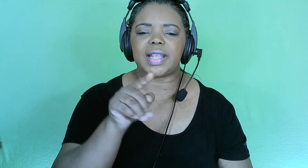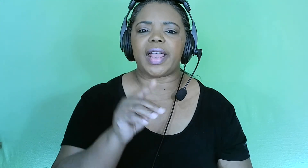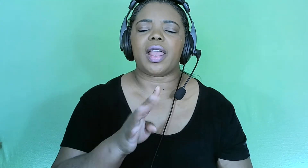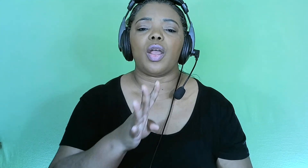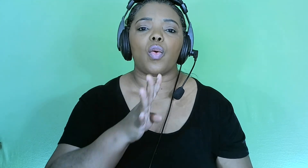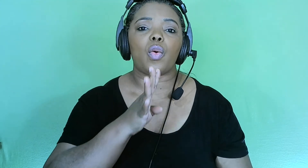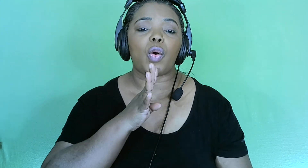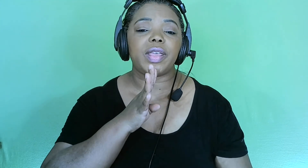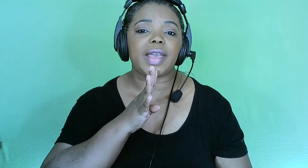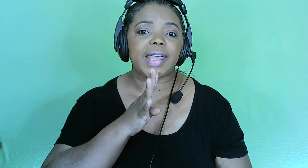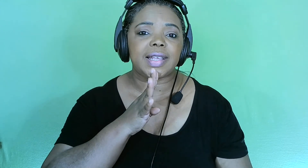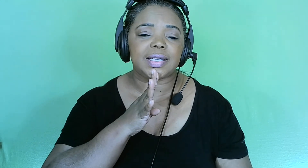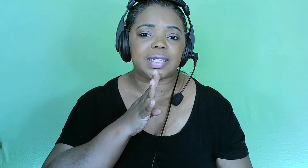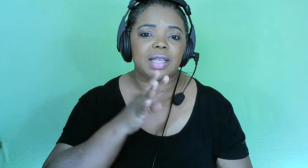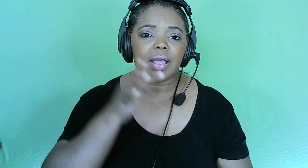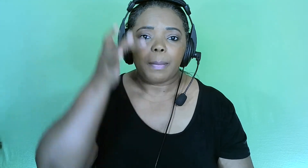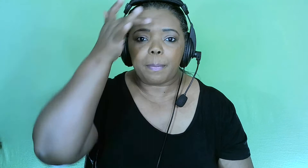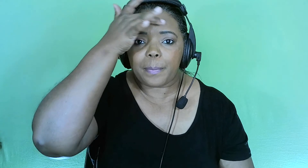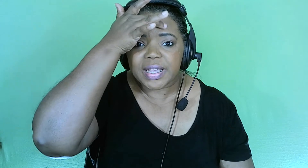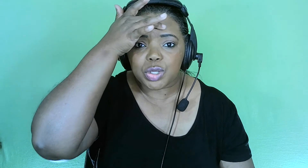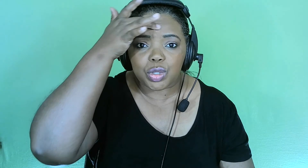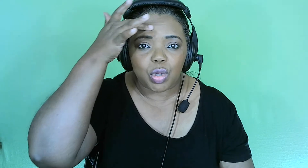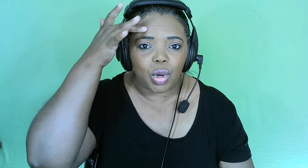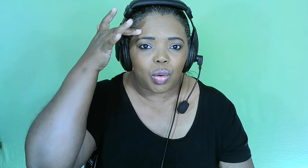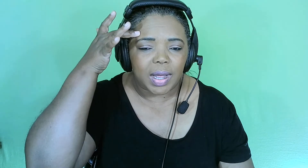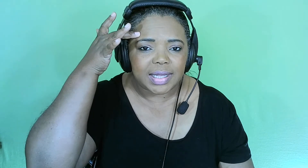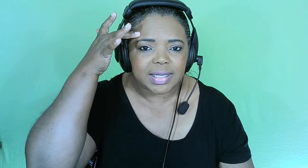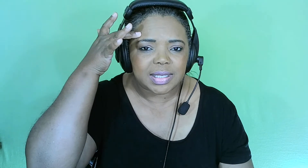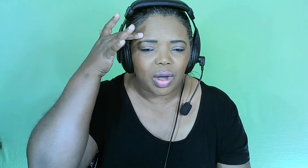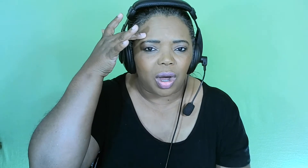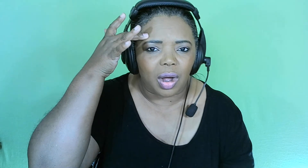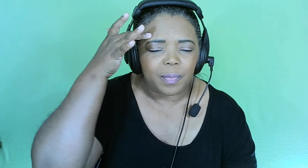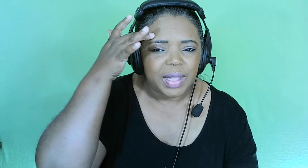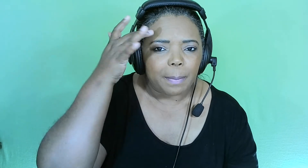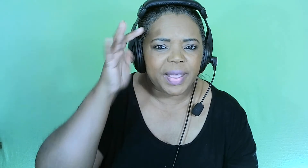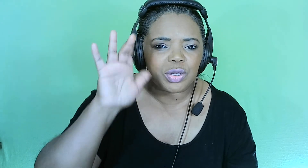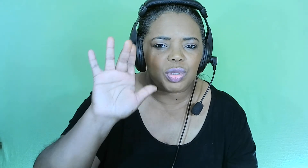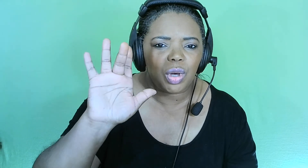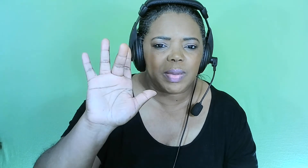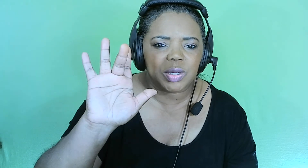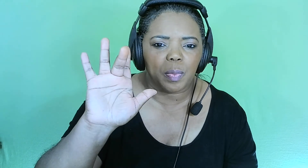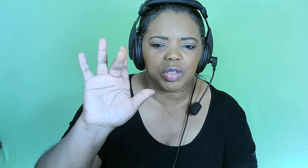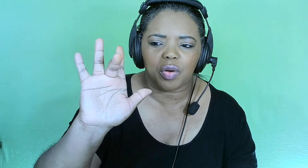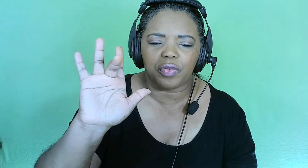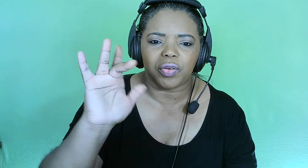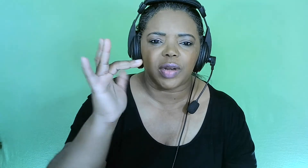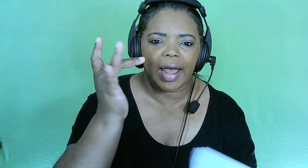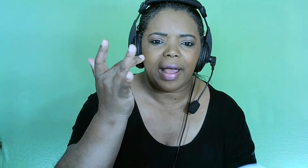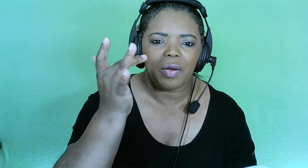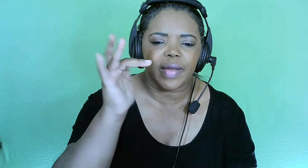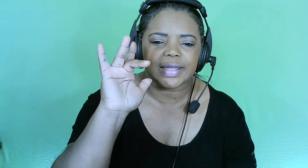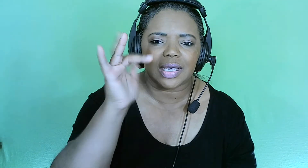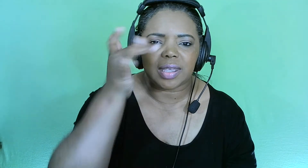Você conhece pessoas, ó. Pessoas eu posso configurar com essa aqui,